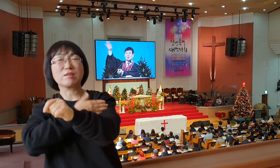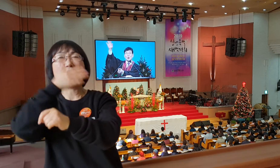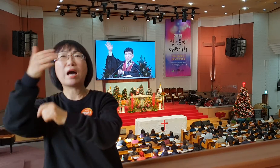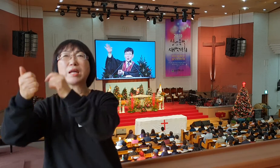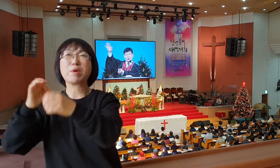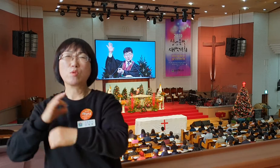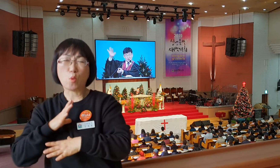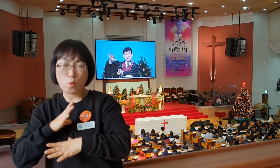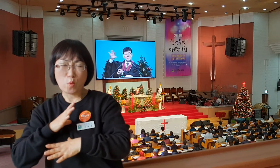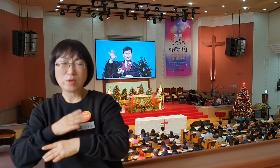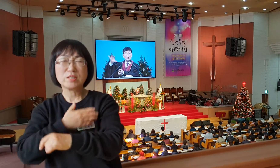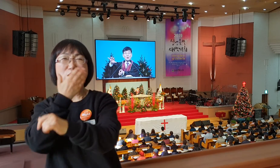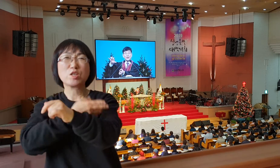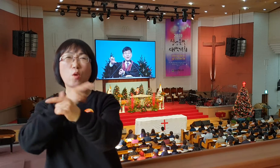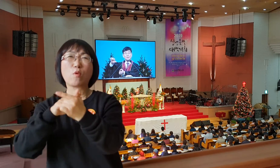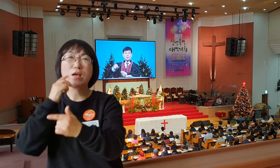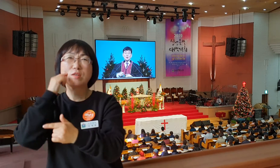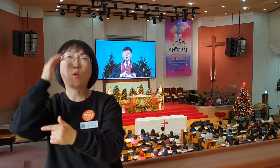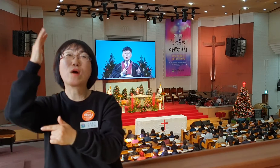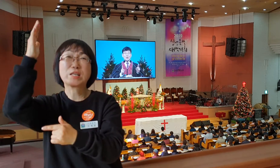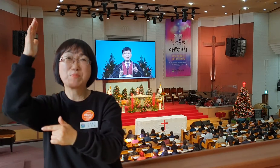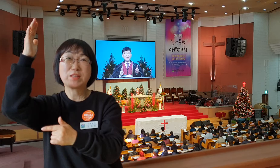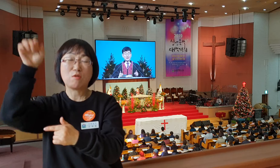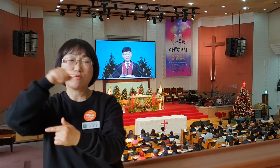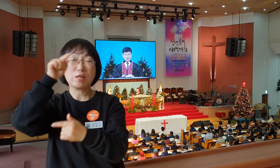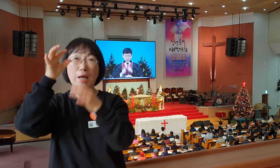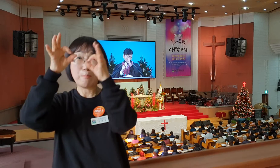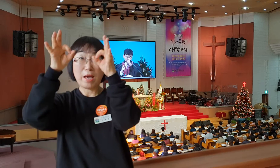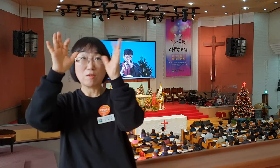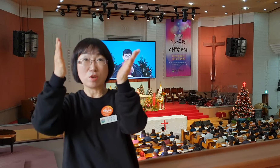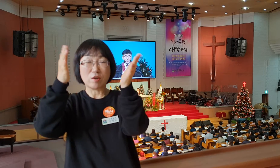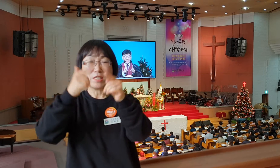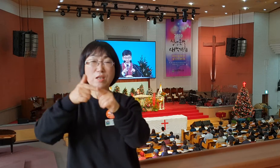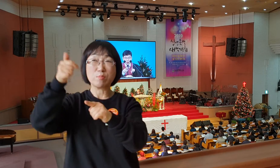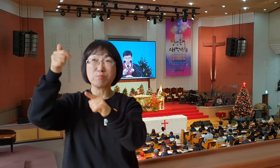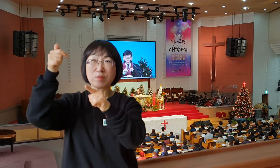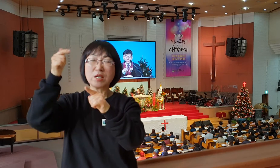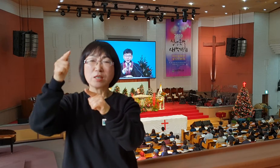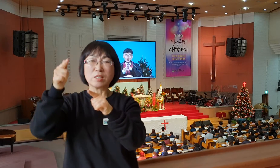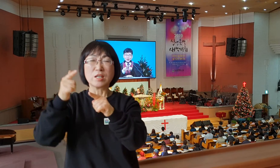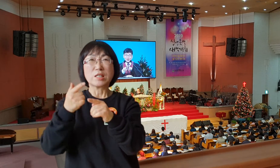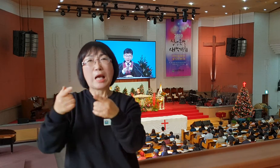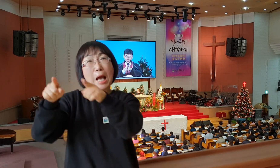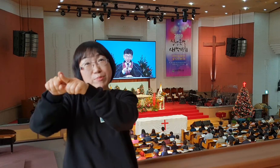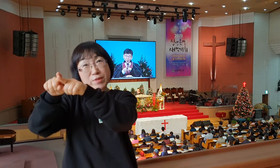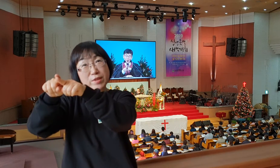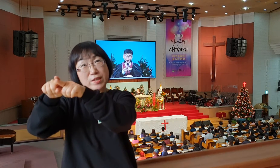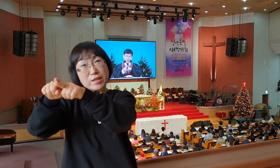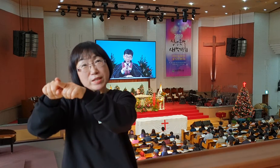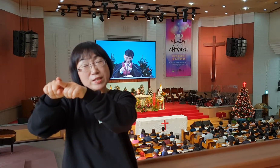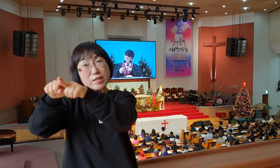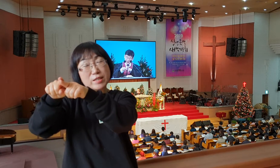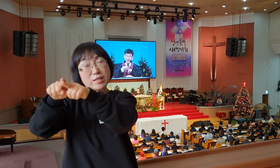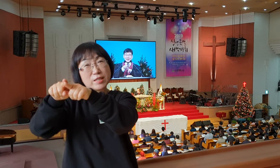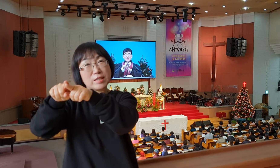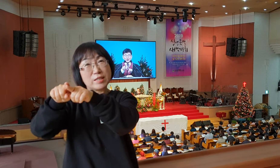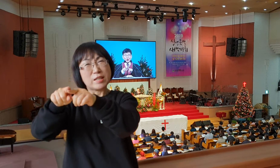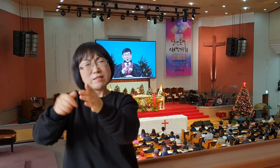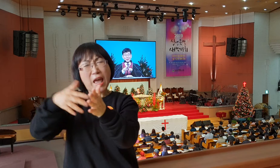하나님의 놀라우신 능력과 영광이에요 우리가 봐야 되는 거예요 예수님의 보면 그게 너무 붙어있어요 그래서 뭘로만 보여요